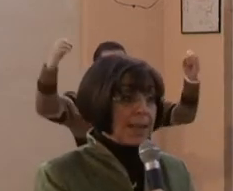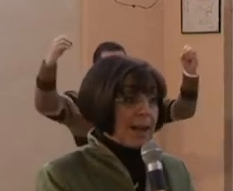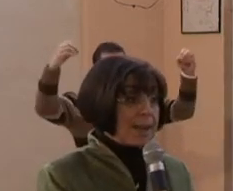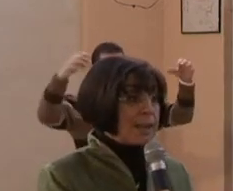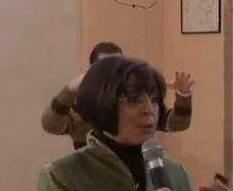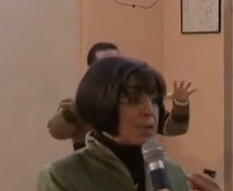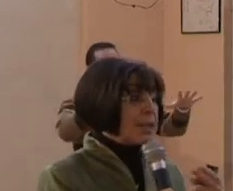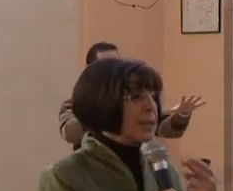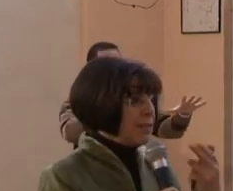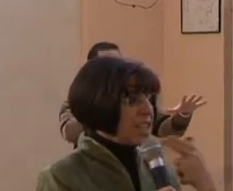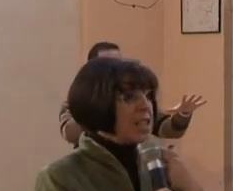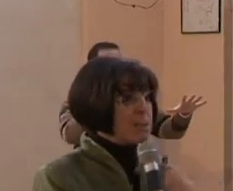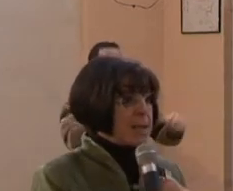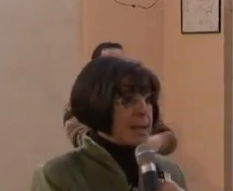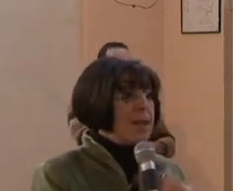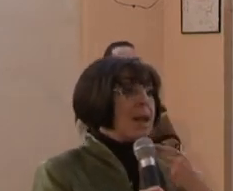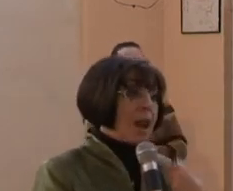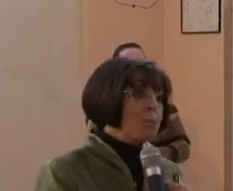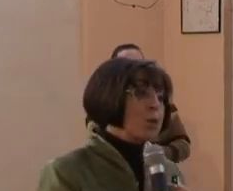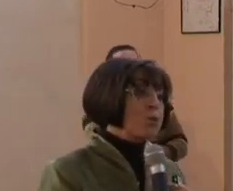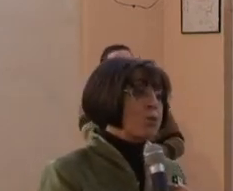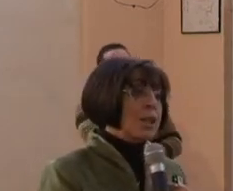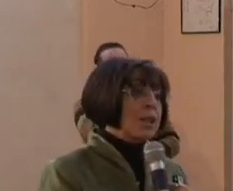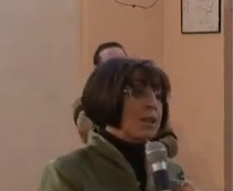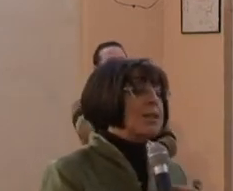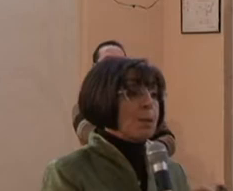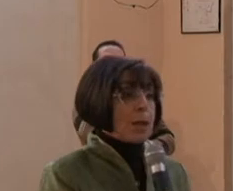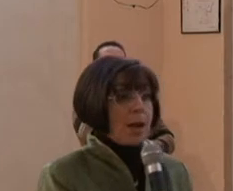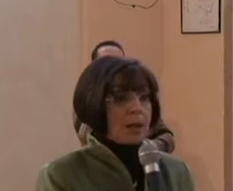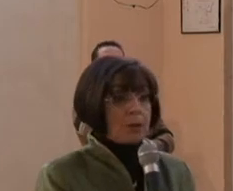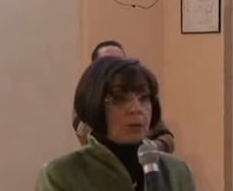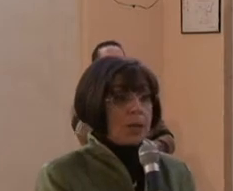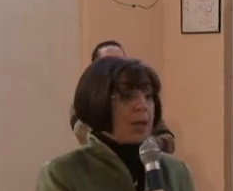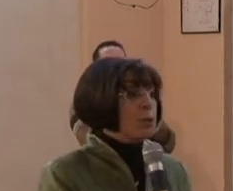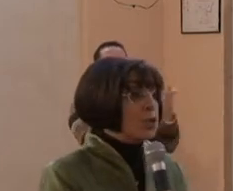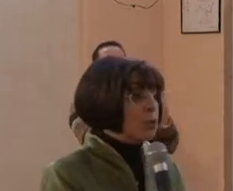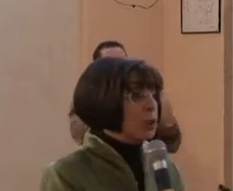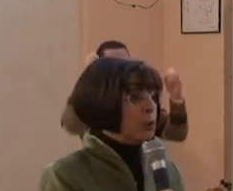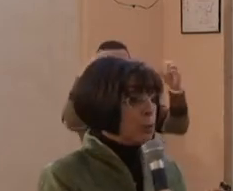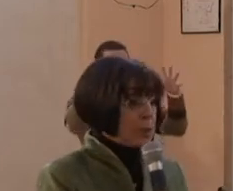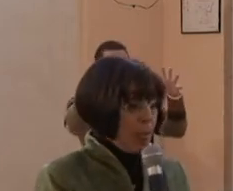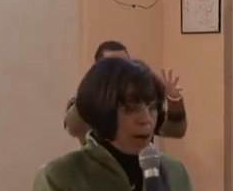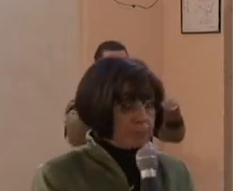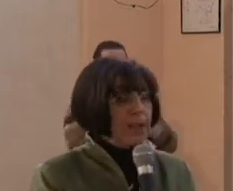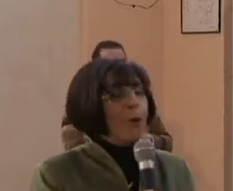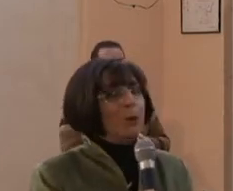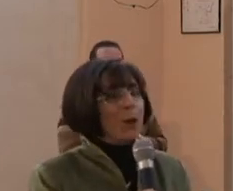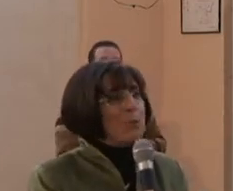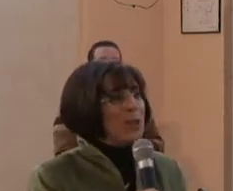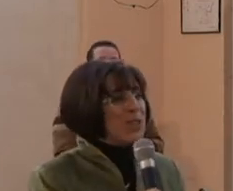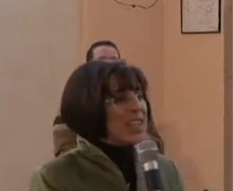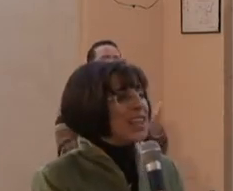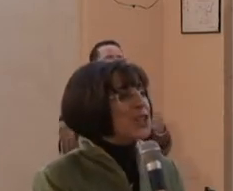luminosità tale che consenta di vedere bene la persona che sta parlando. E non sia